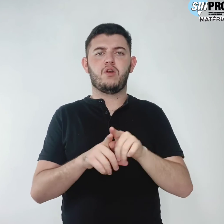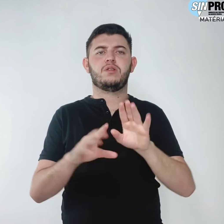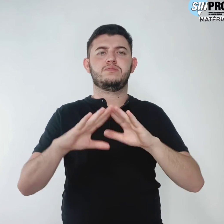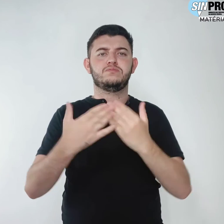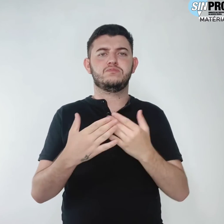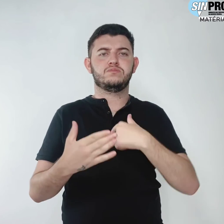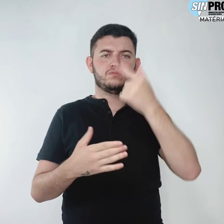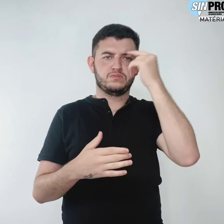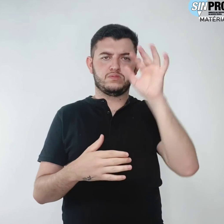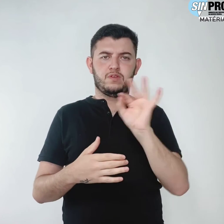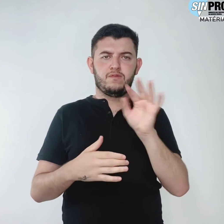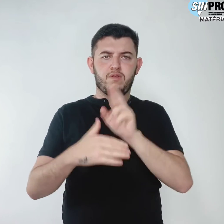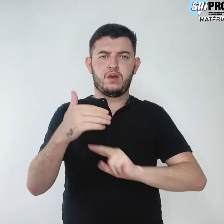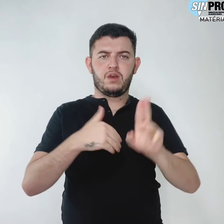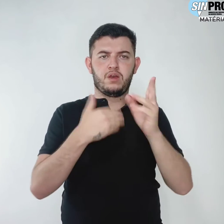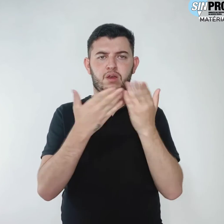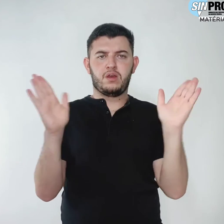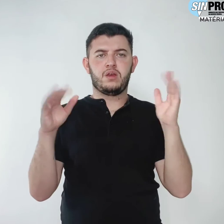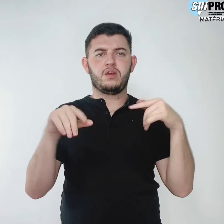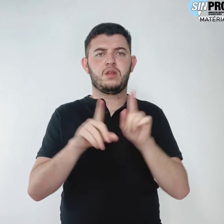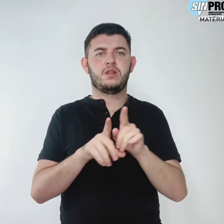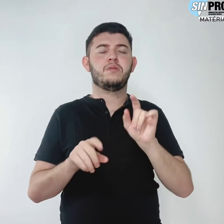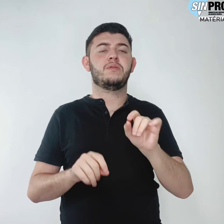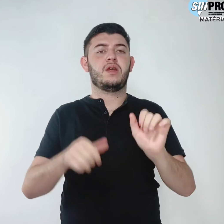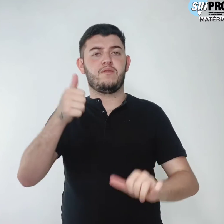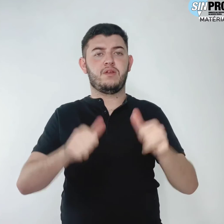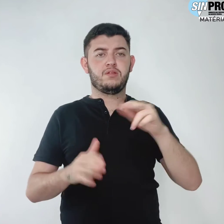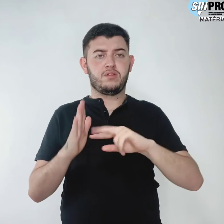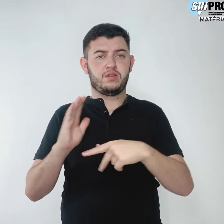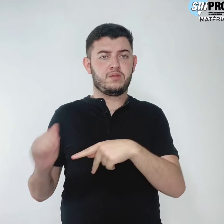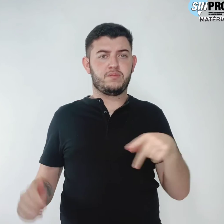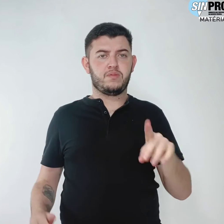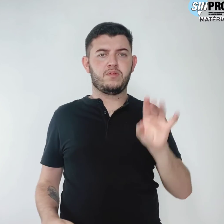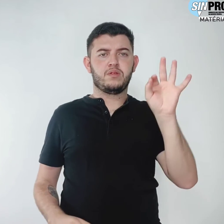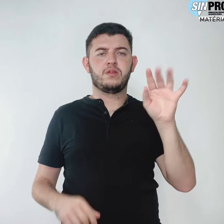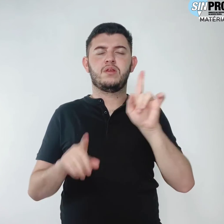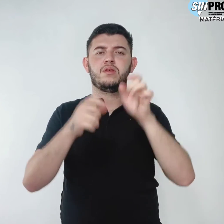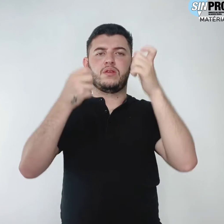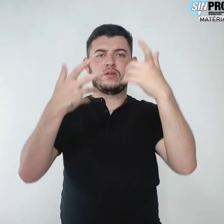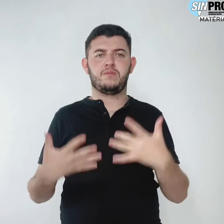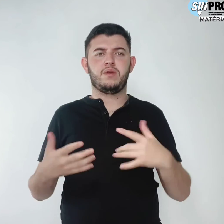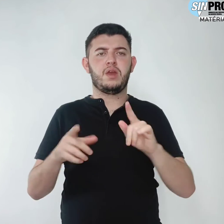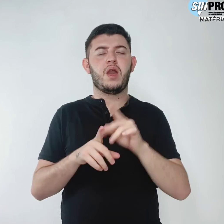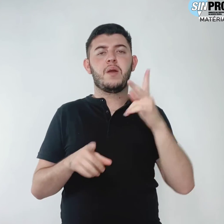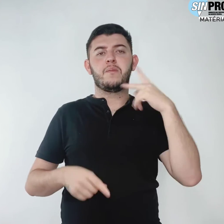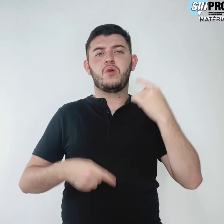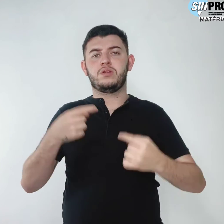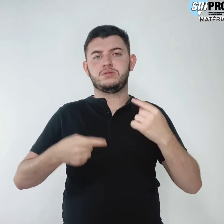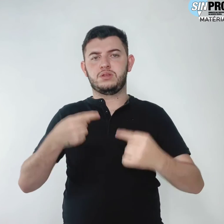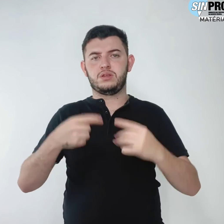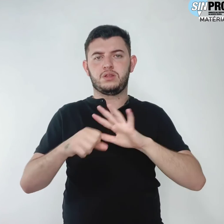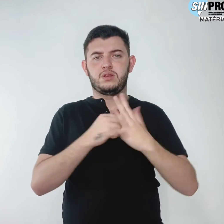pelo genocídio. Na avaliação da diretoria colegiada do Simpro-DF, a politicagem com a pandemia